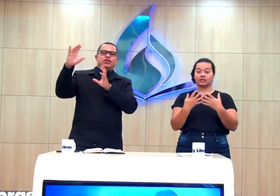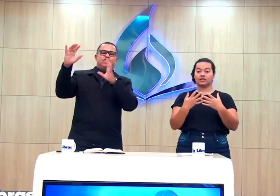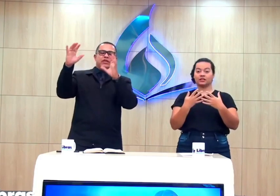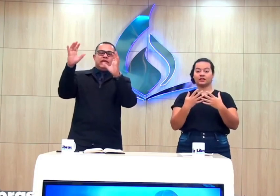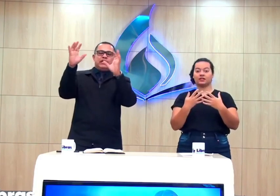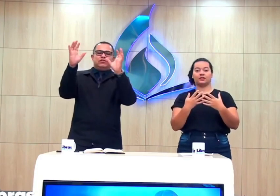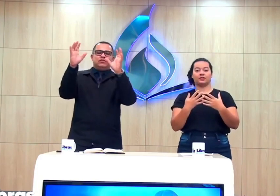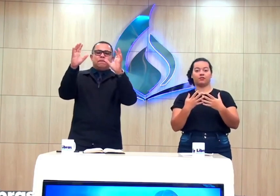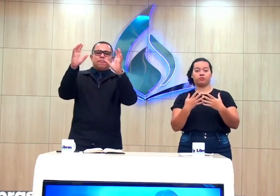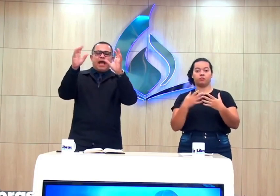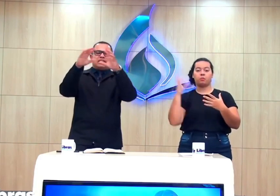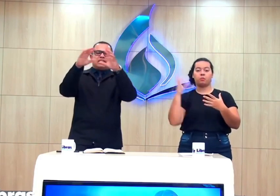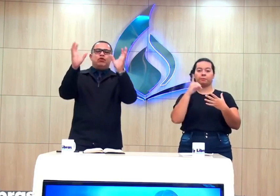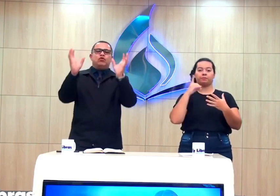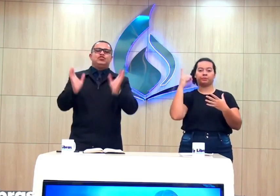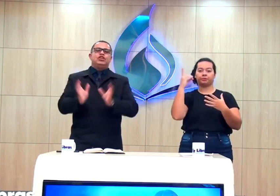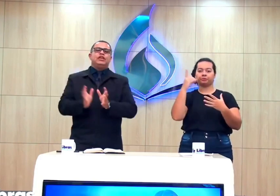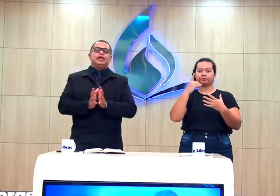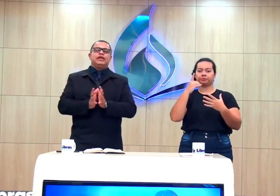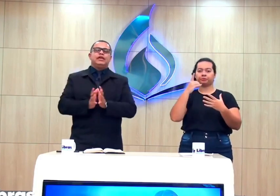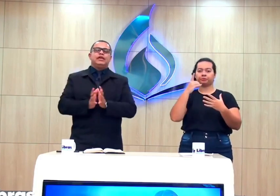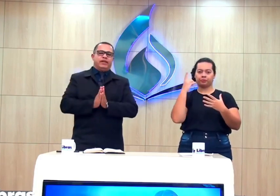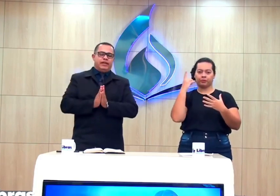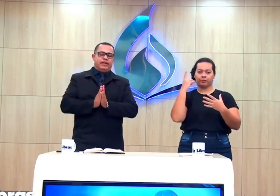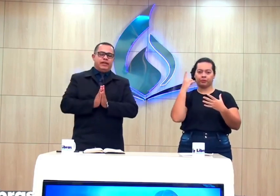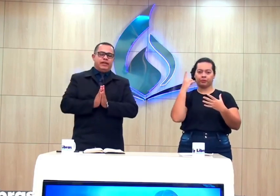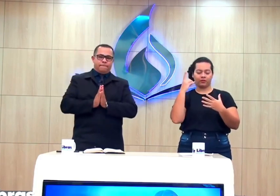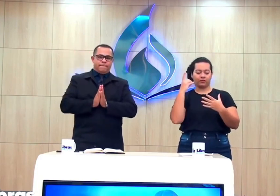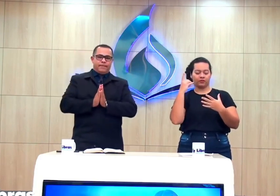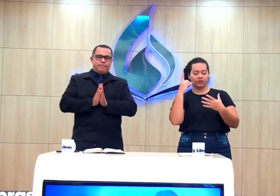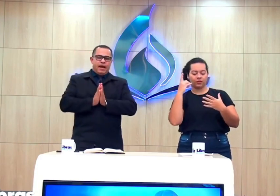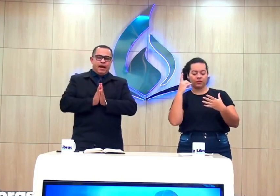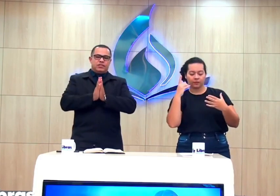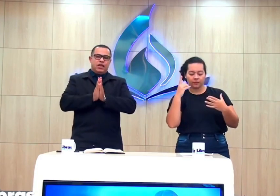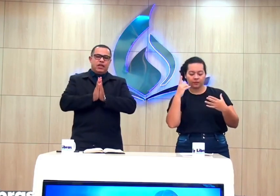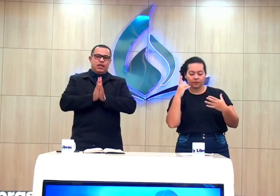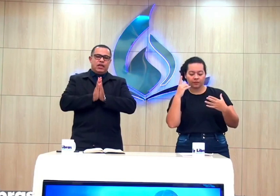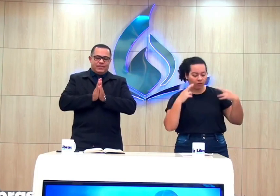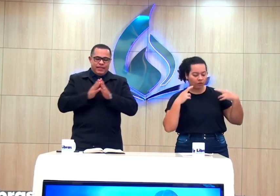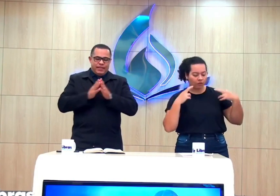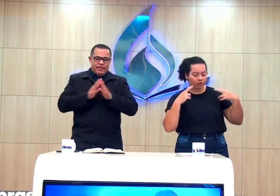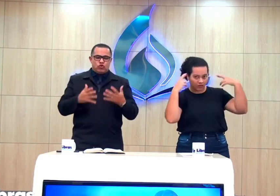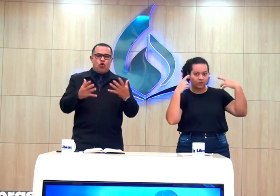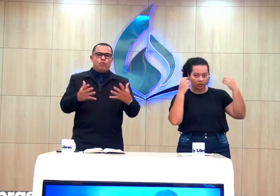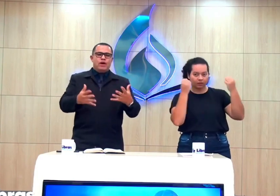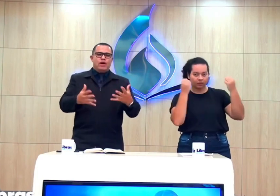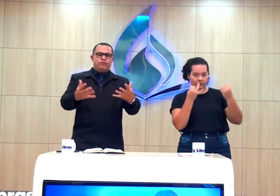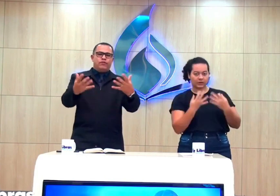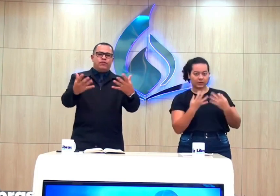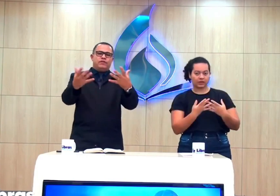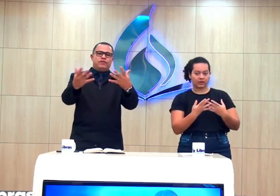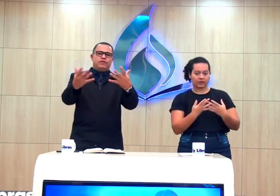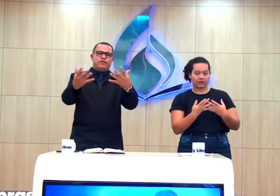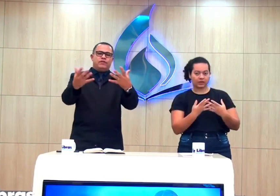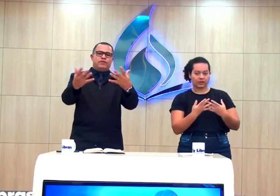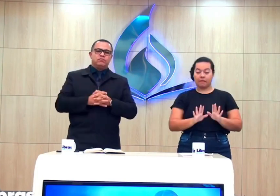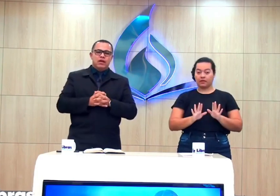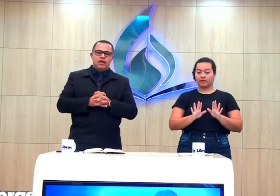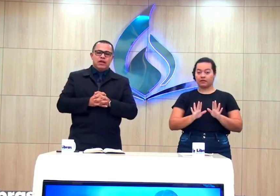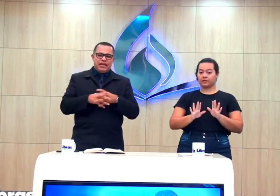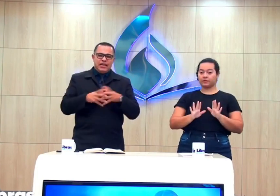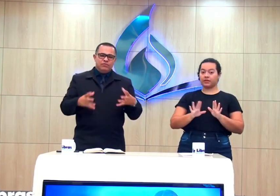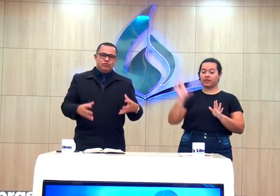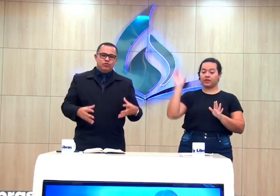mais direcionando a simbologia da ovelha, mas sim Deus como anfitrião,